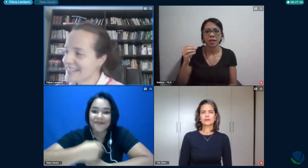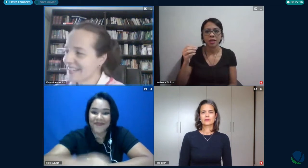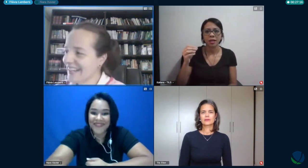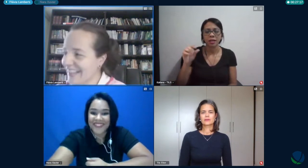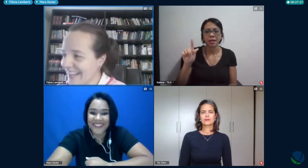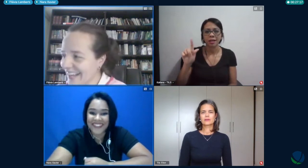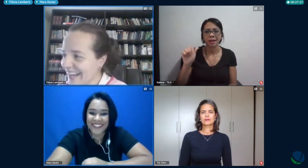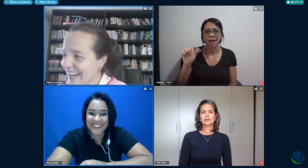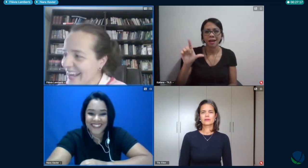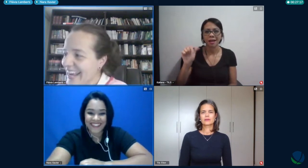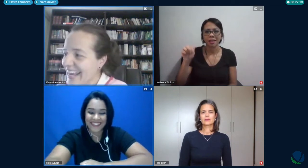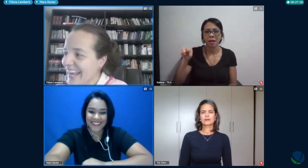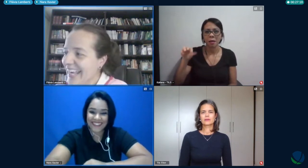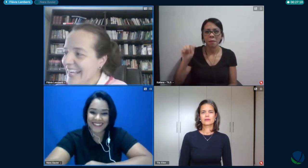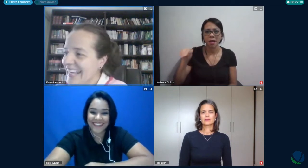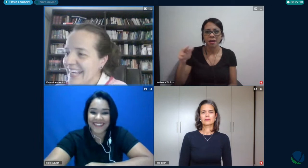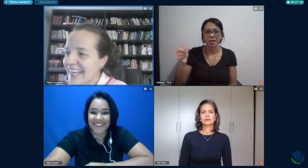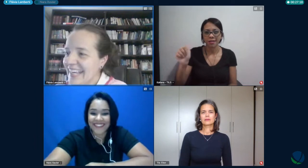Galamanhas.